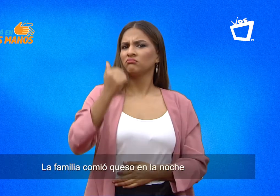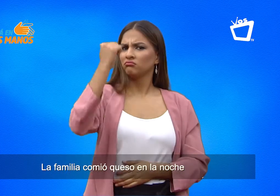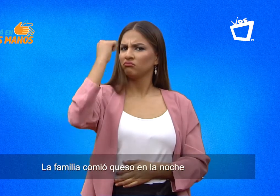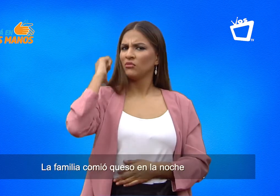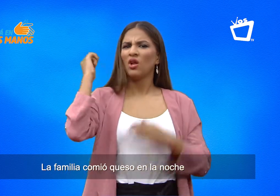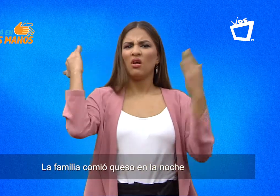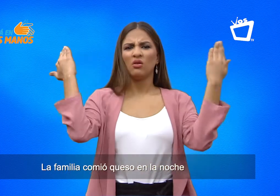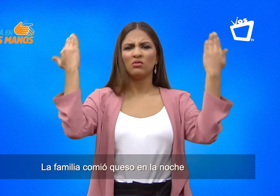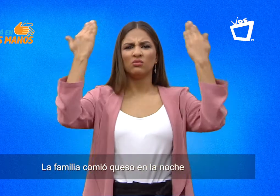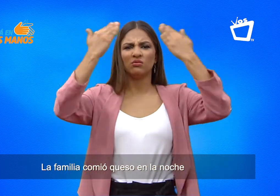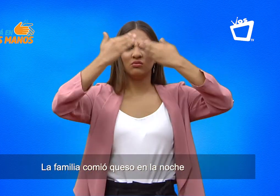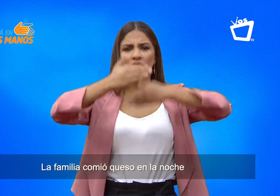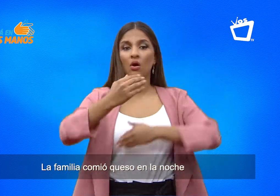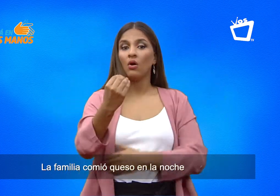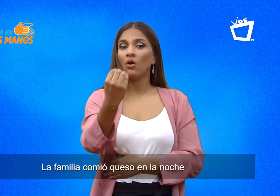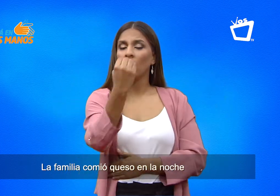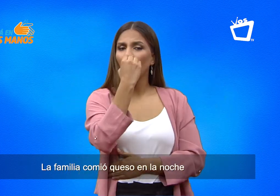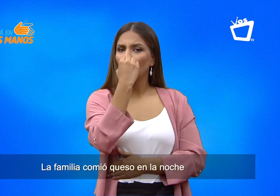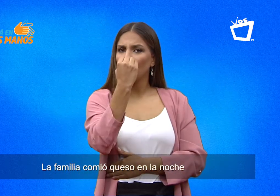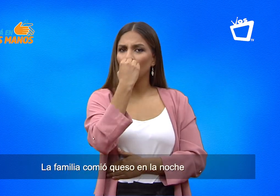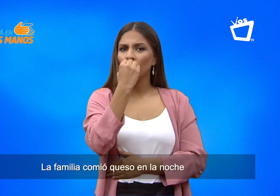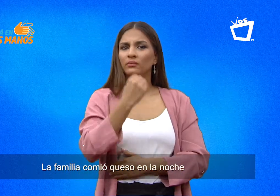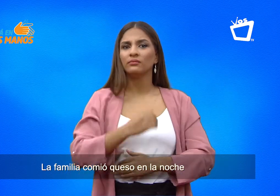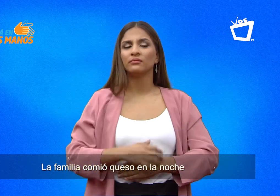La familia comió queso en la noche.